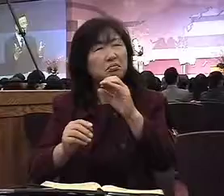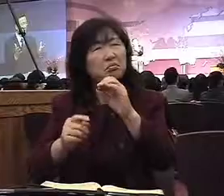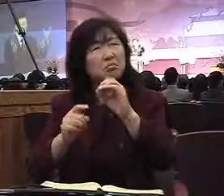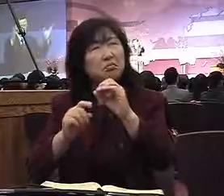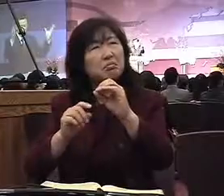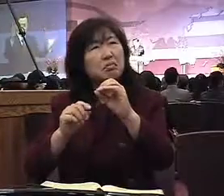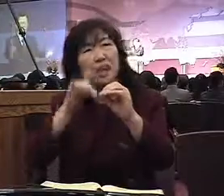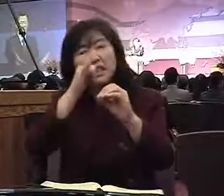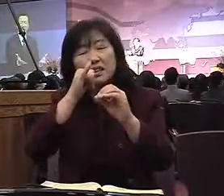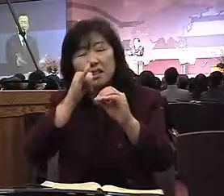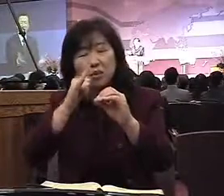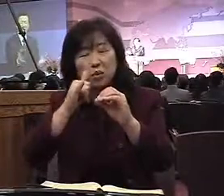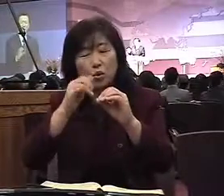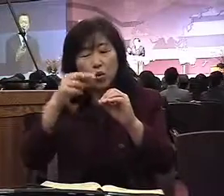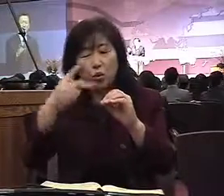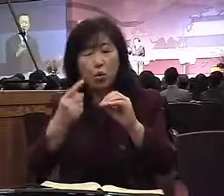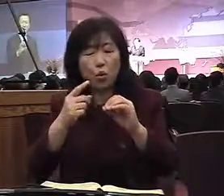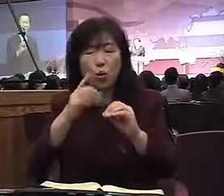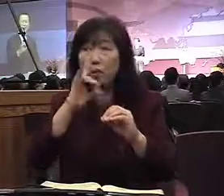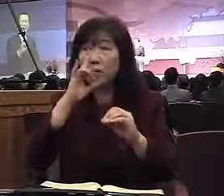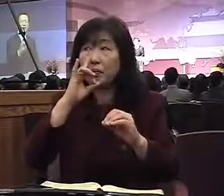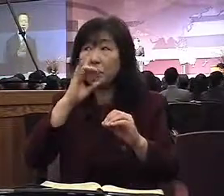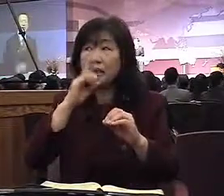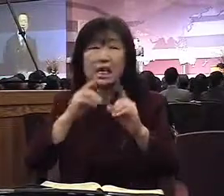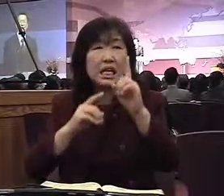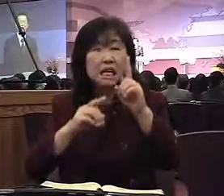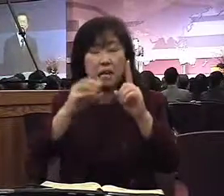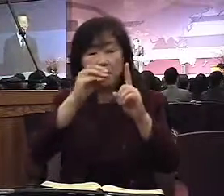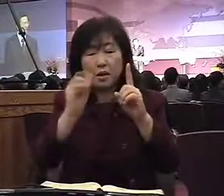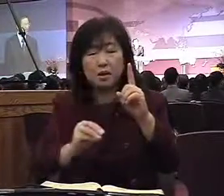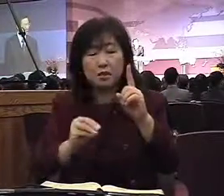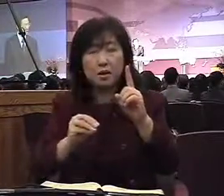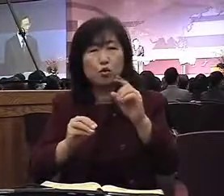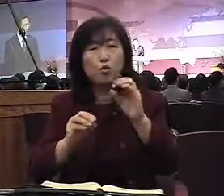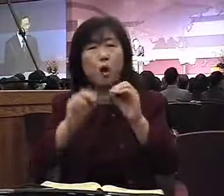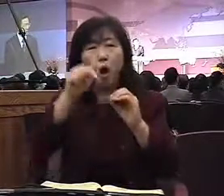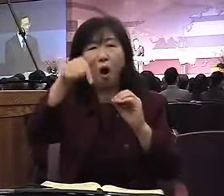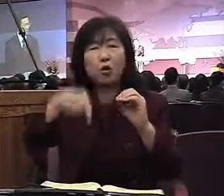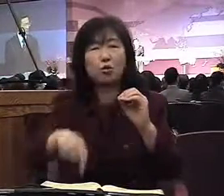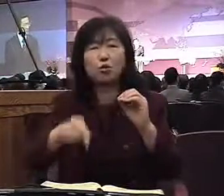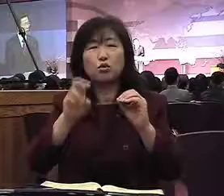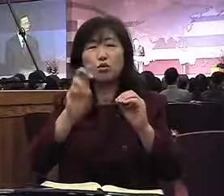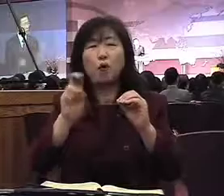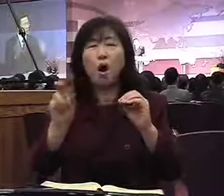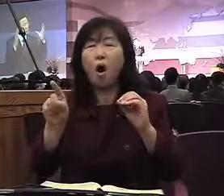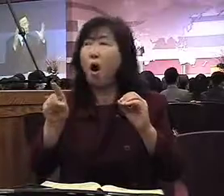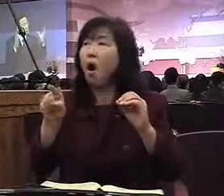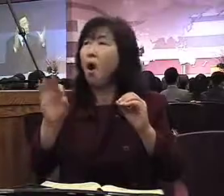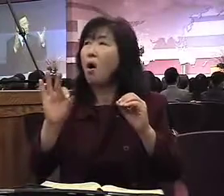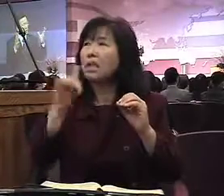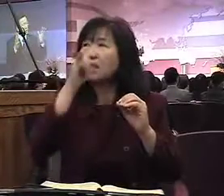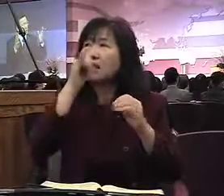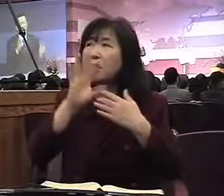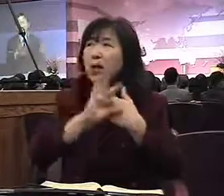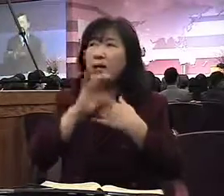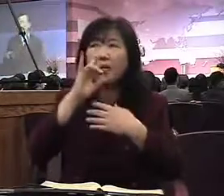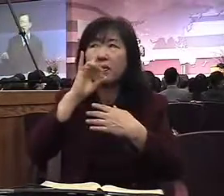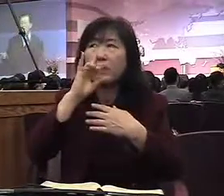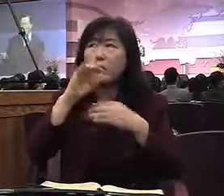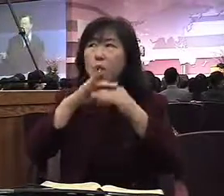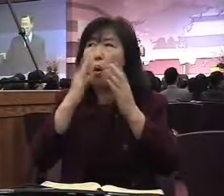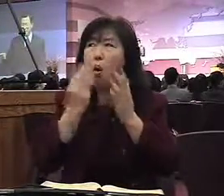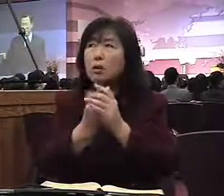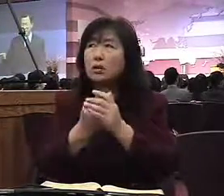세고 여러분 항아리가 있다면 거기에 1%만 구멍이 나면 괜찮습니까? 모든 물이요 다